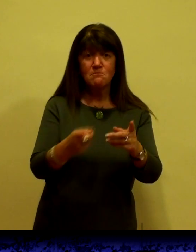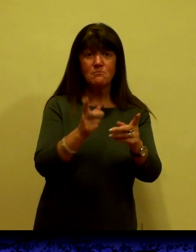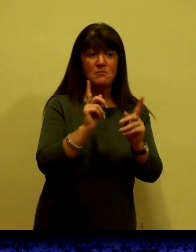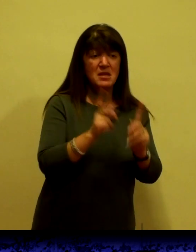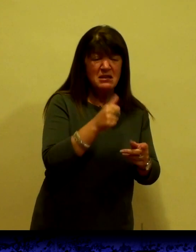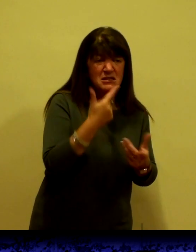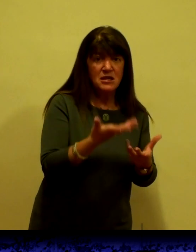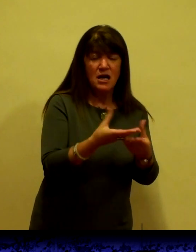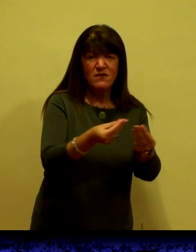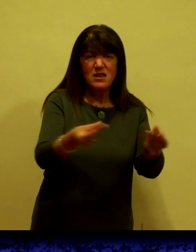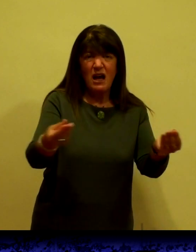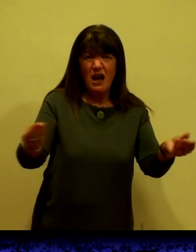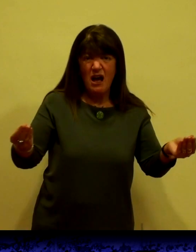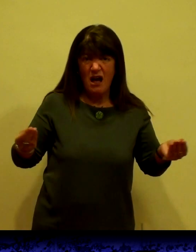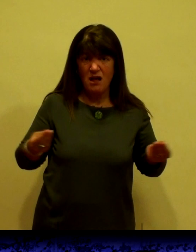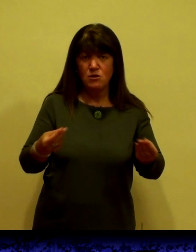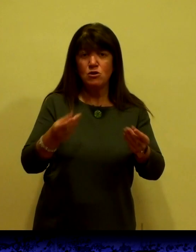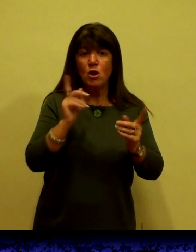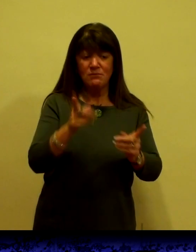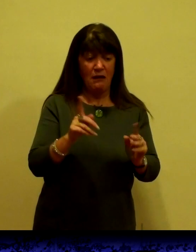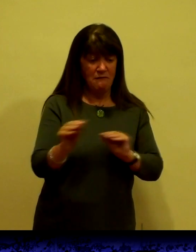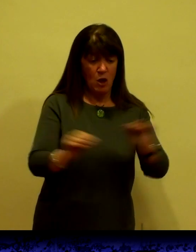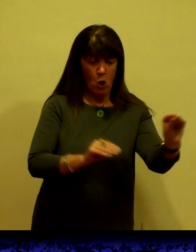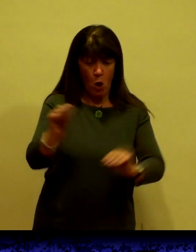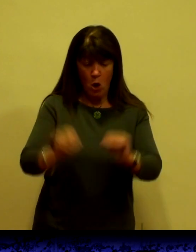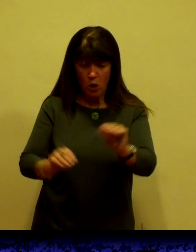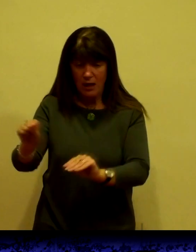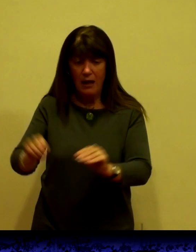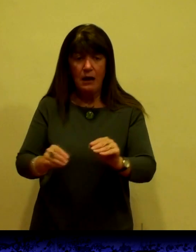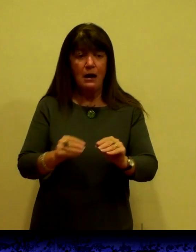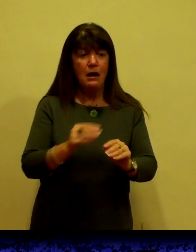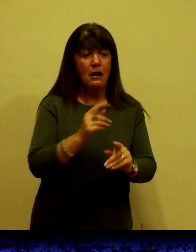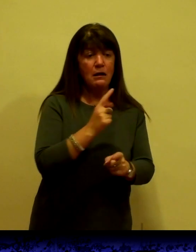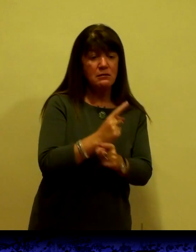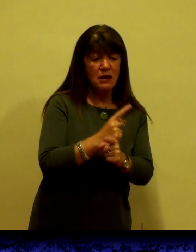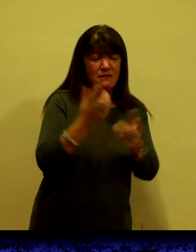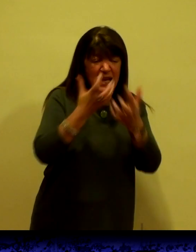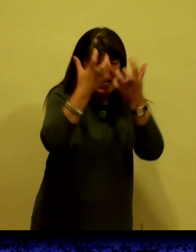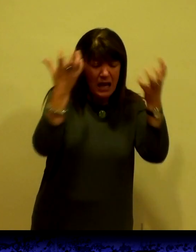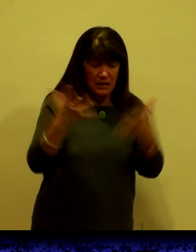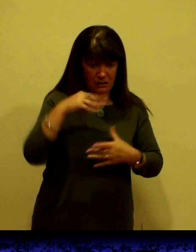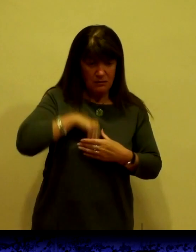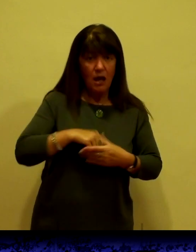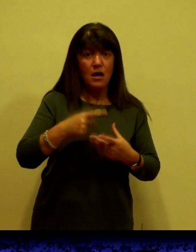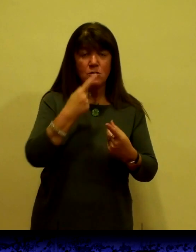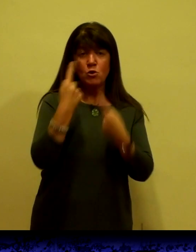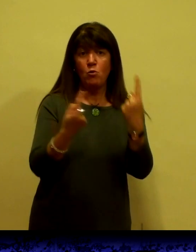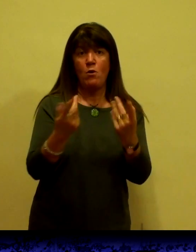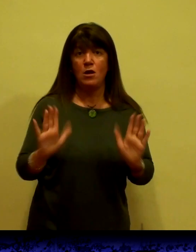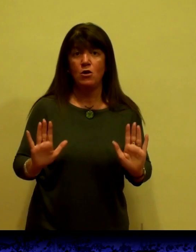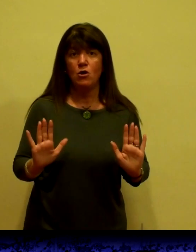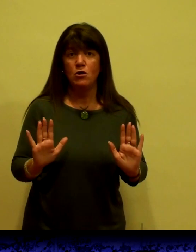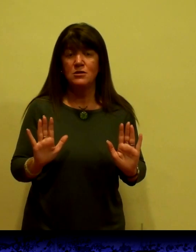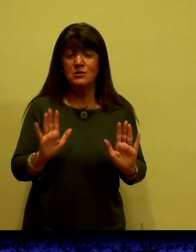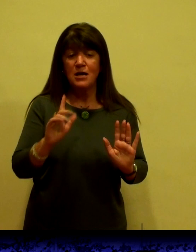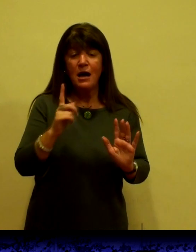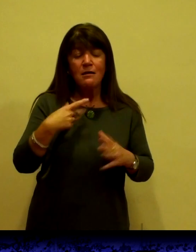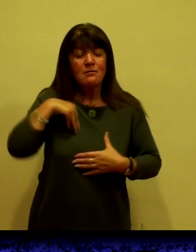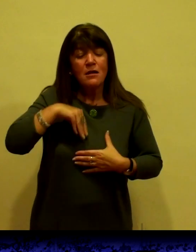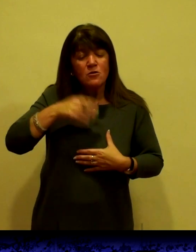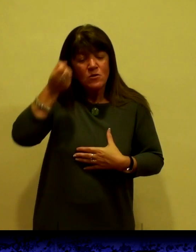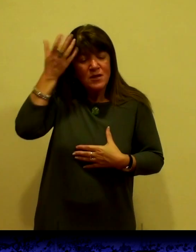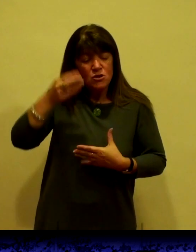devi collocare le cose, deve chiarire dentro di te qualcosa, deve avere un'intenzione, e quello è un piano di